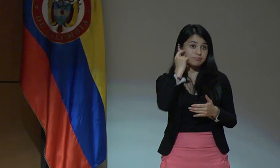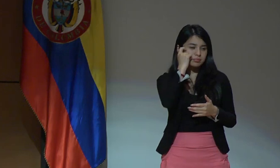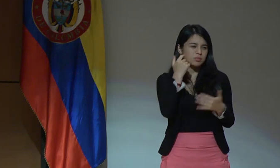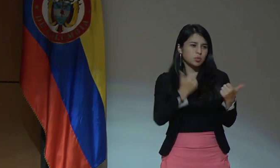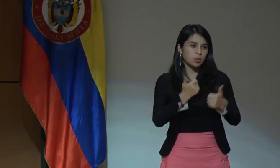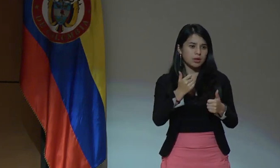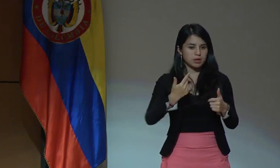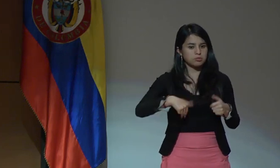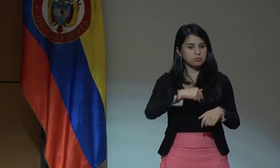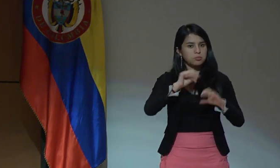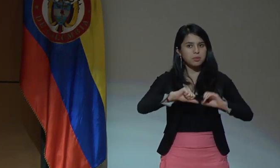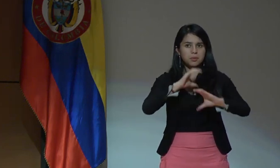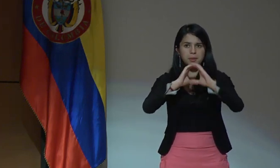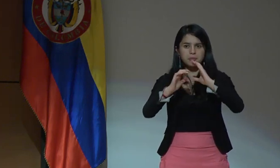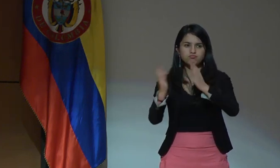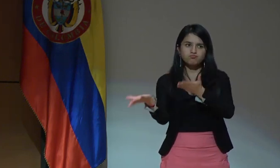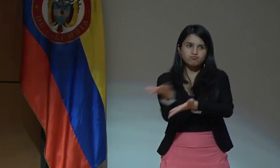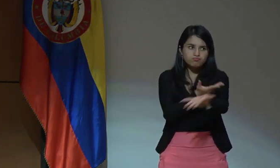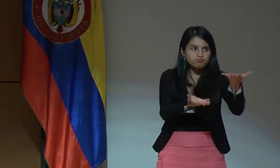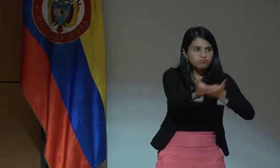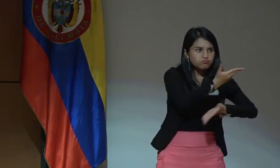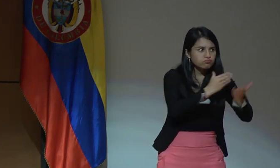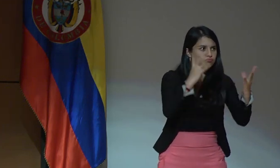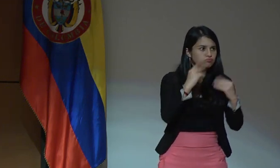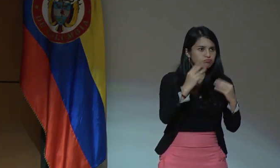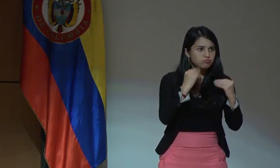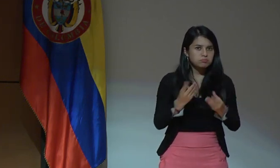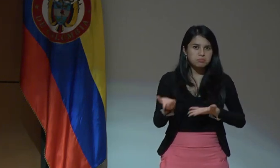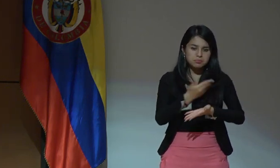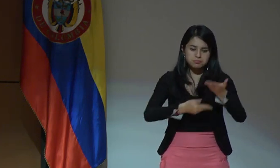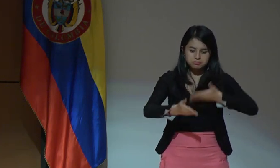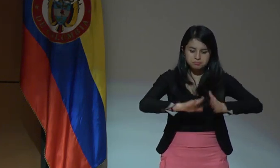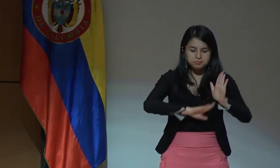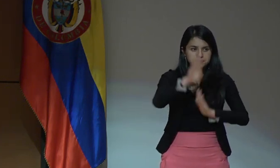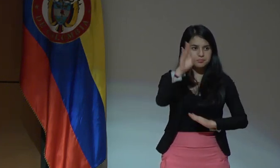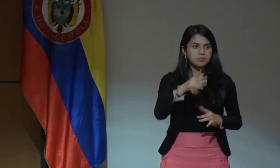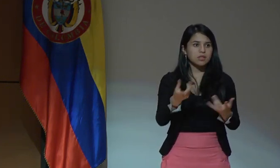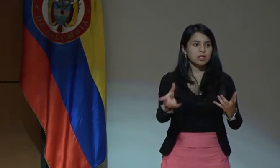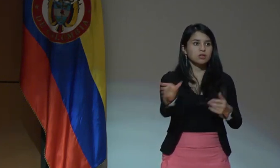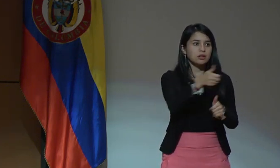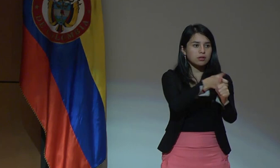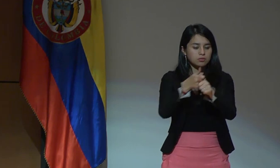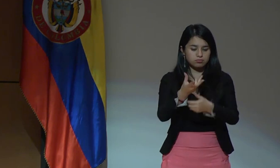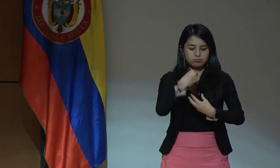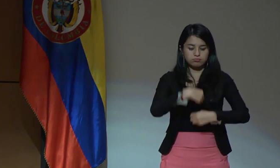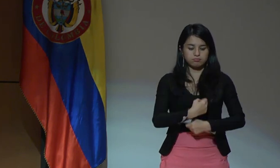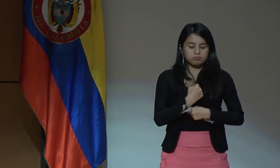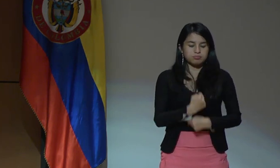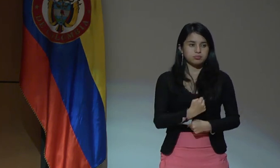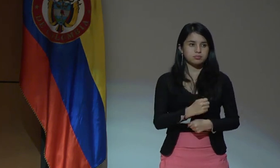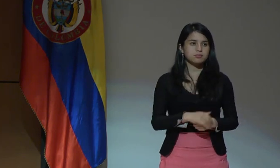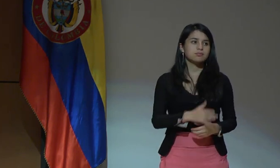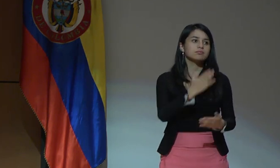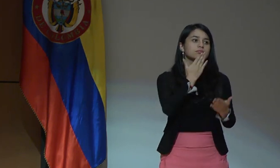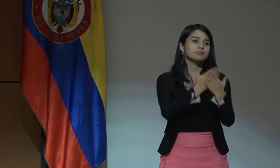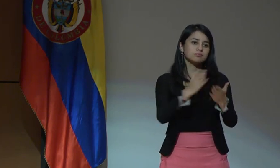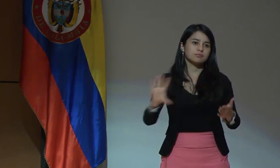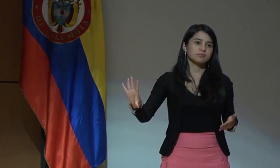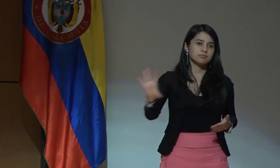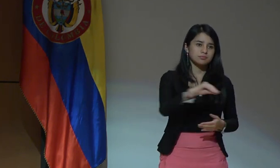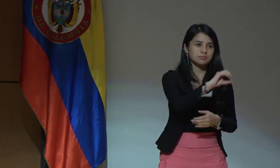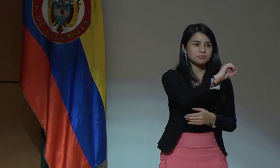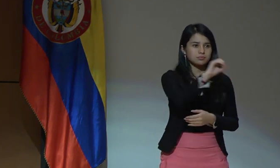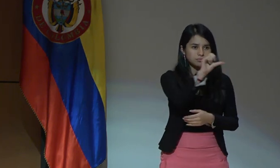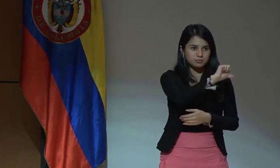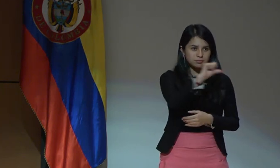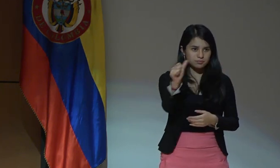que podamos comunicarlo, compartirlo, desarrollarlo y que muchos se apropien de eso. De nuevo, a todas y a todos, muchísimas